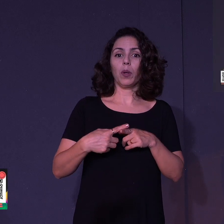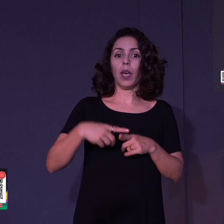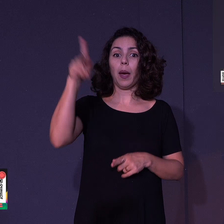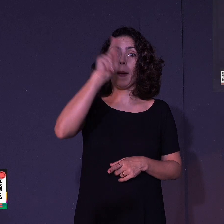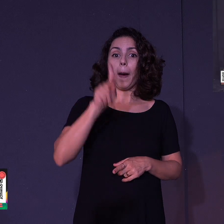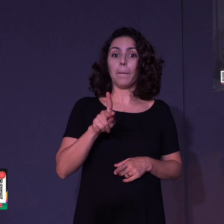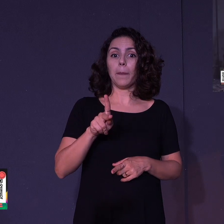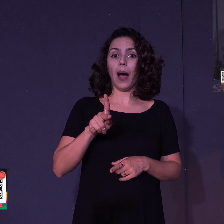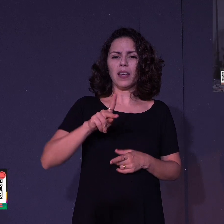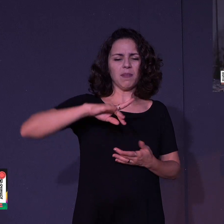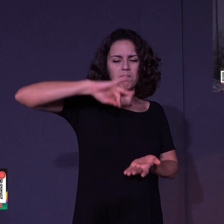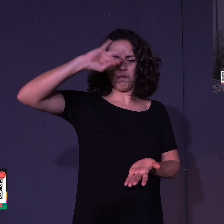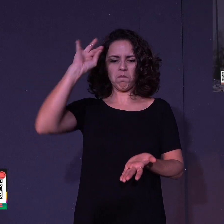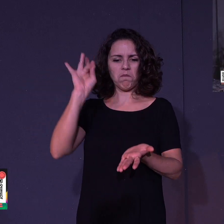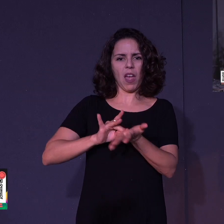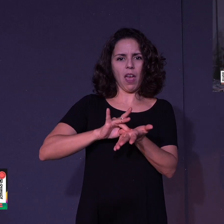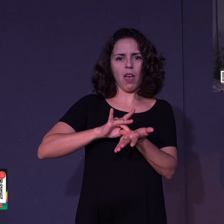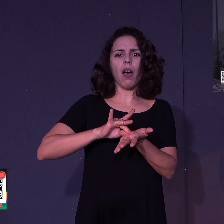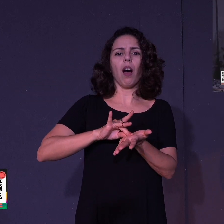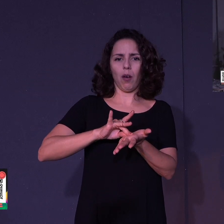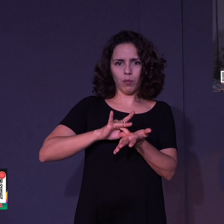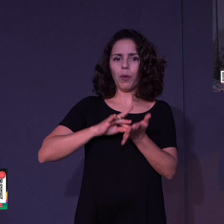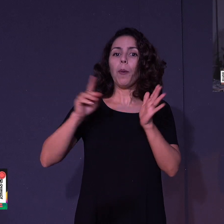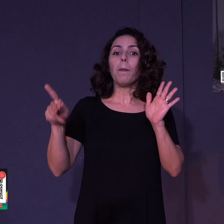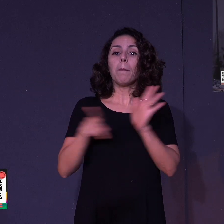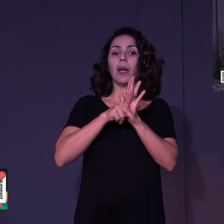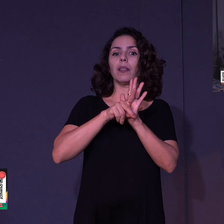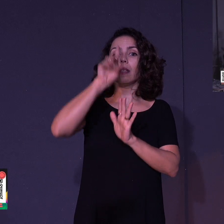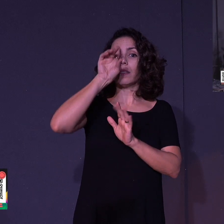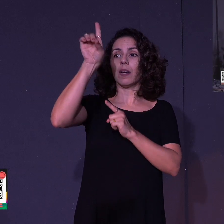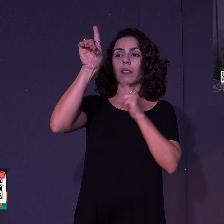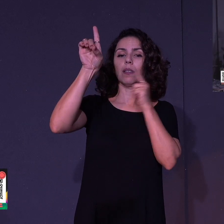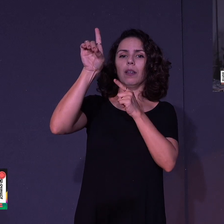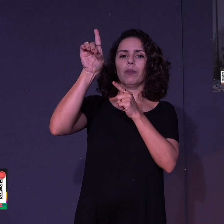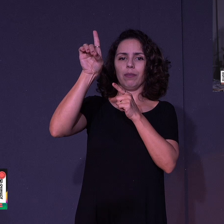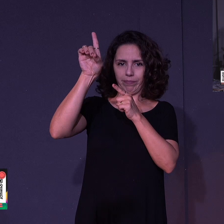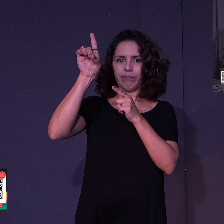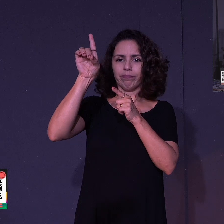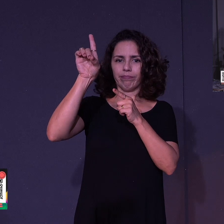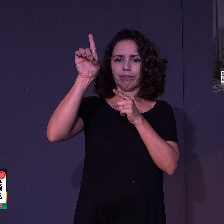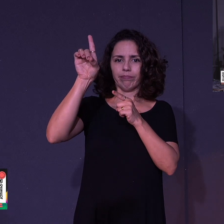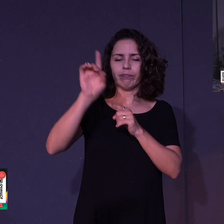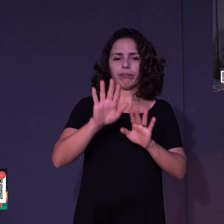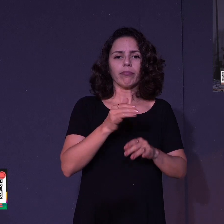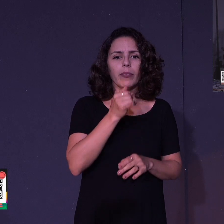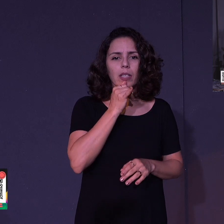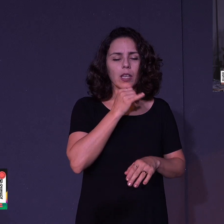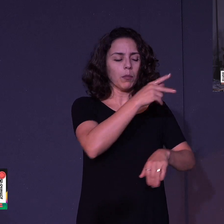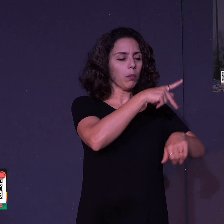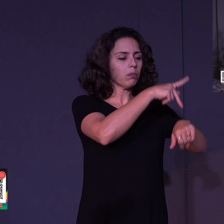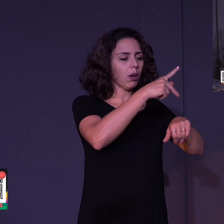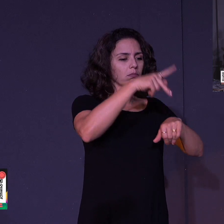que o mundo carece de paz. As nações e os povos deflagram guerras entre si